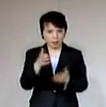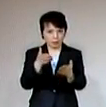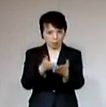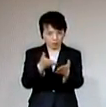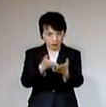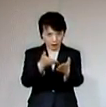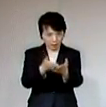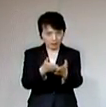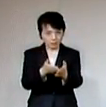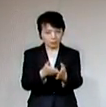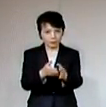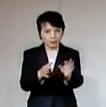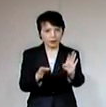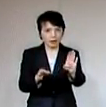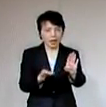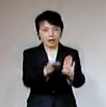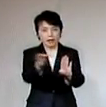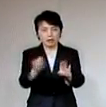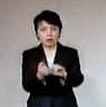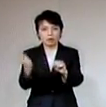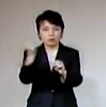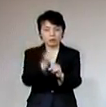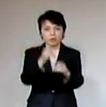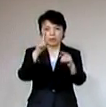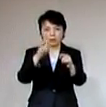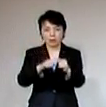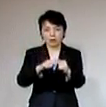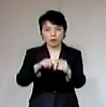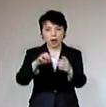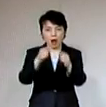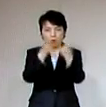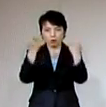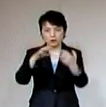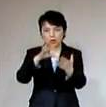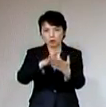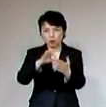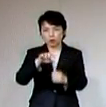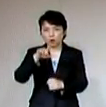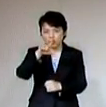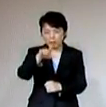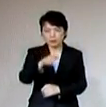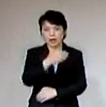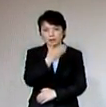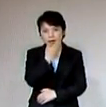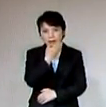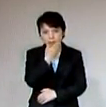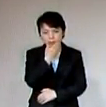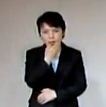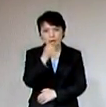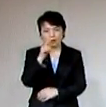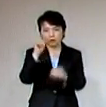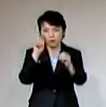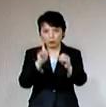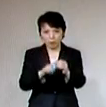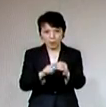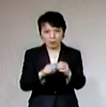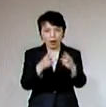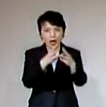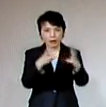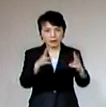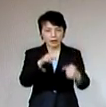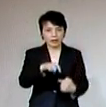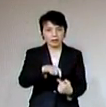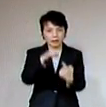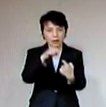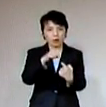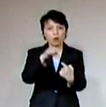ども、景気を良くするには個人消費を増やすことが第一であって、そのためには非正規雇用